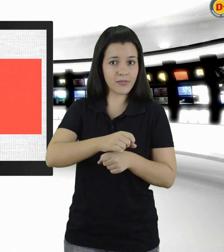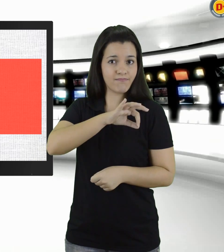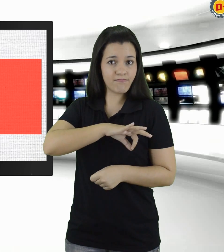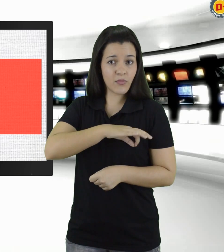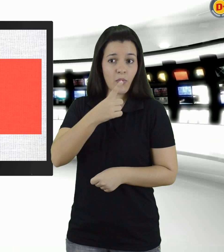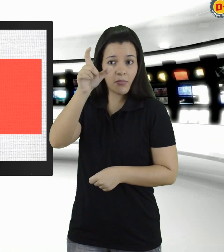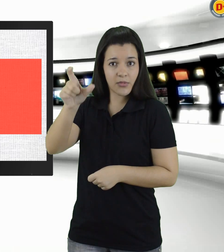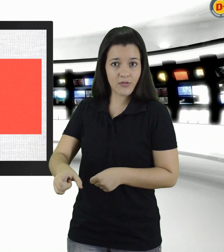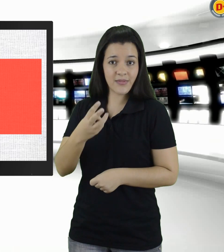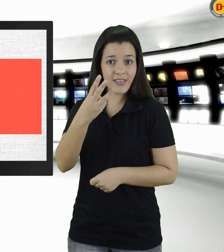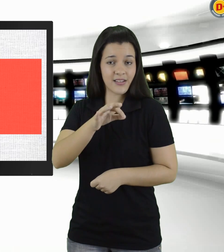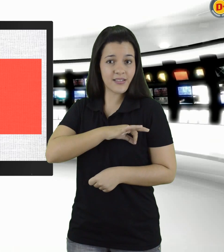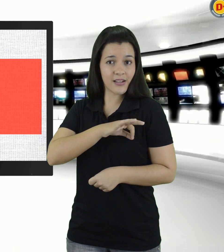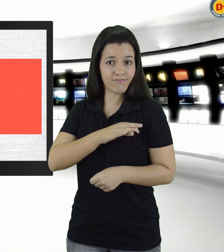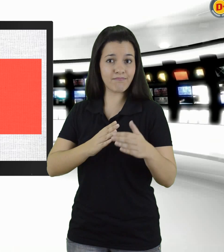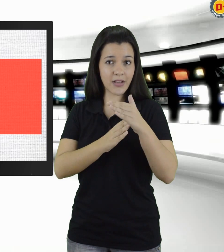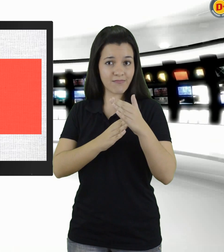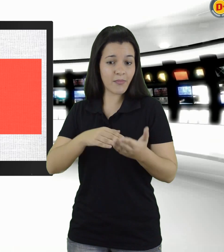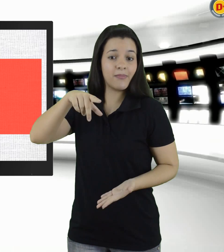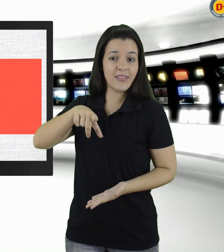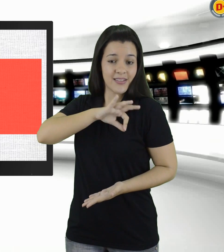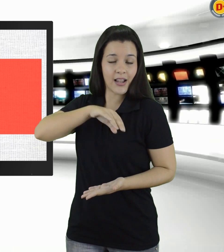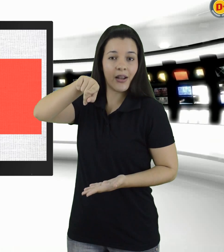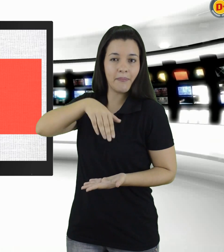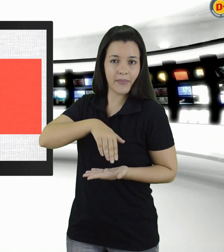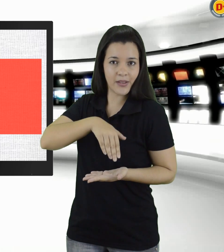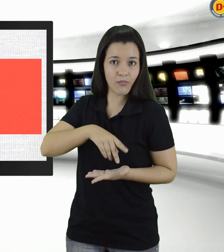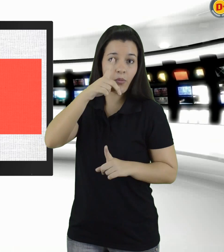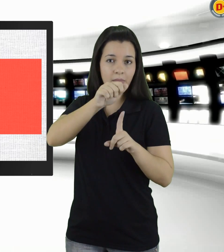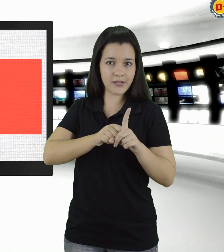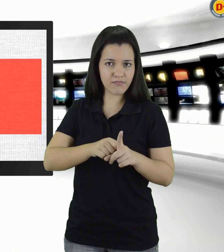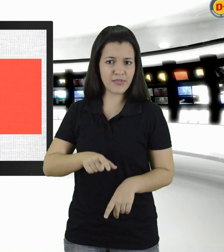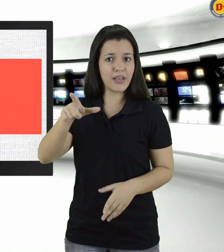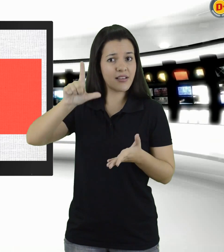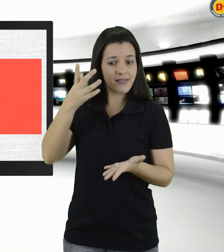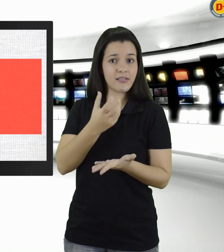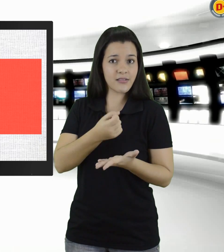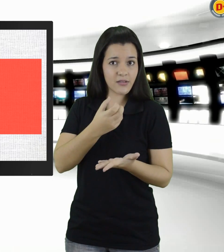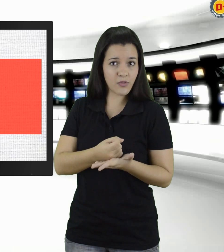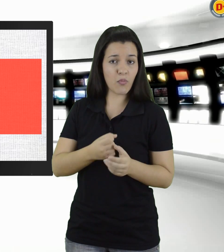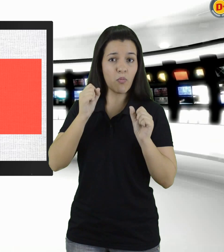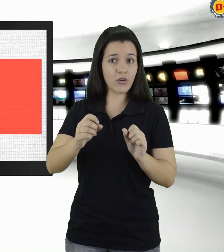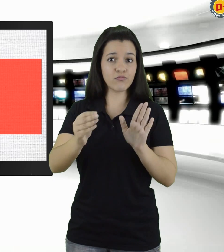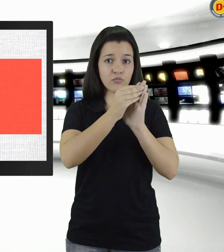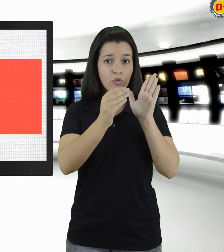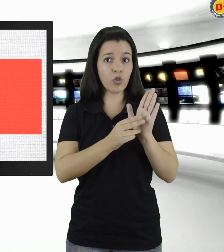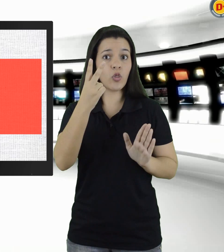até três salários mínimos mensais na inscrição os estudantes podem fazer até duas opções de curso na